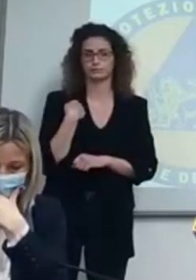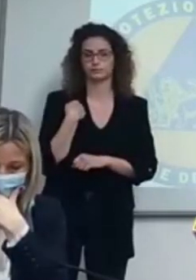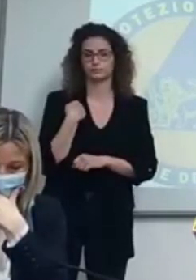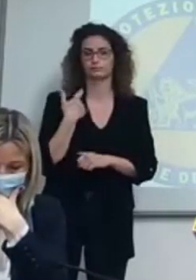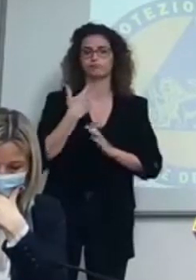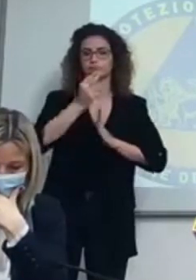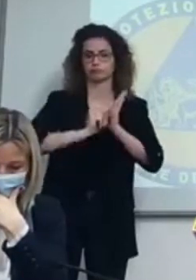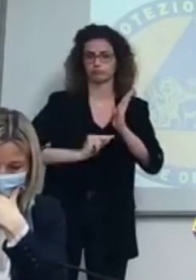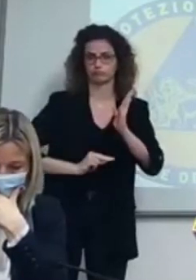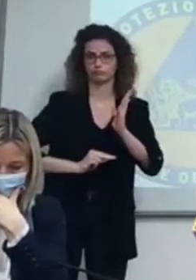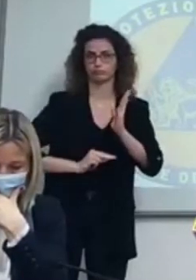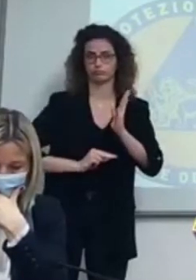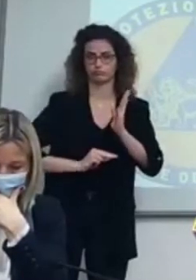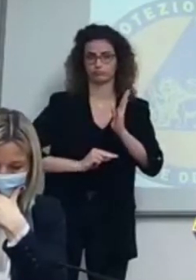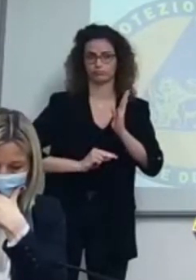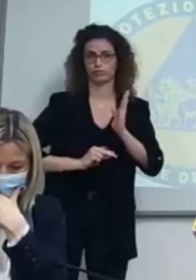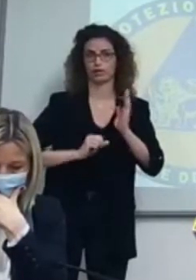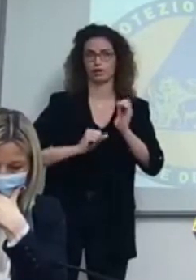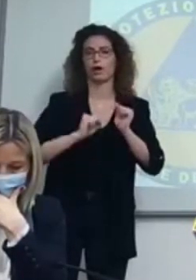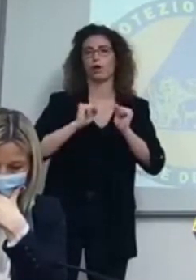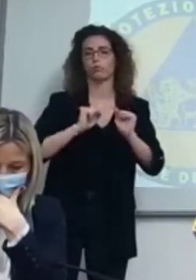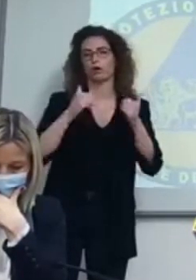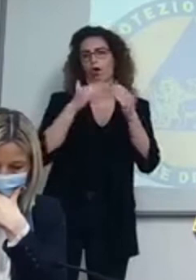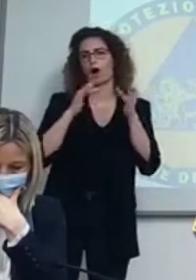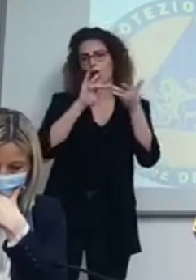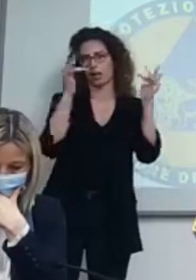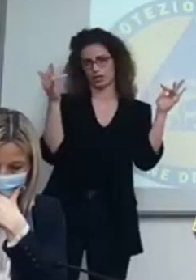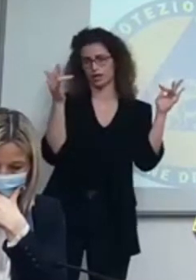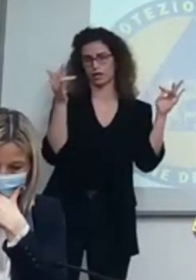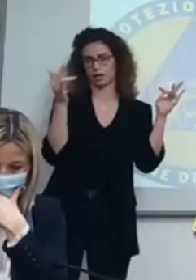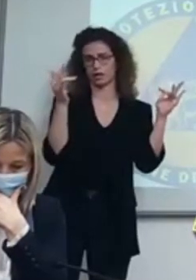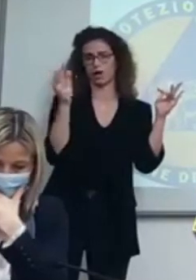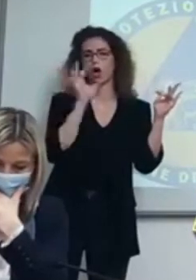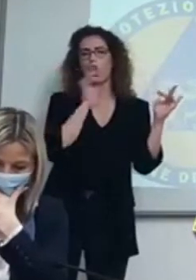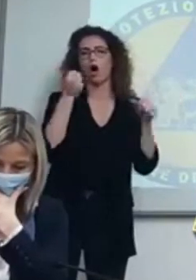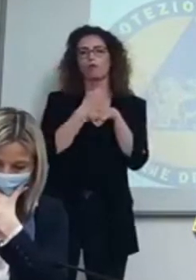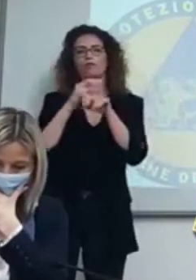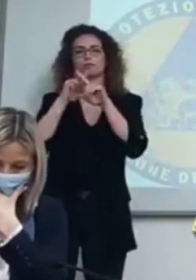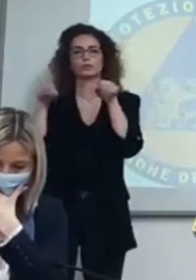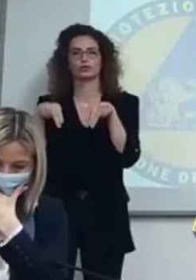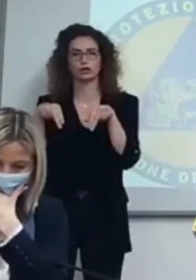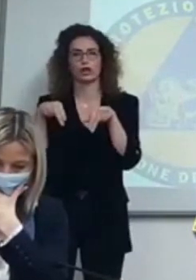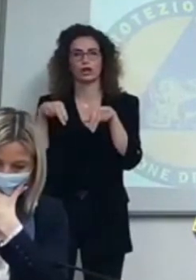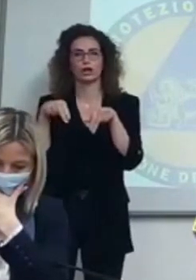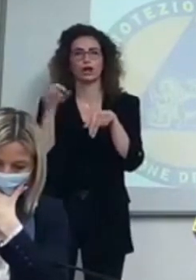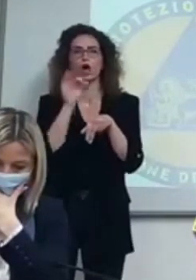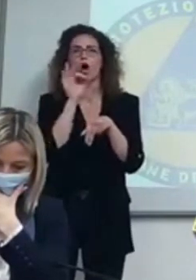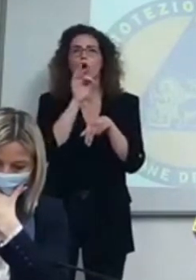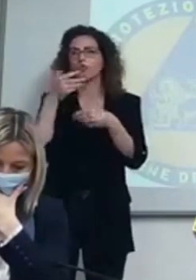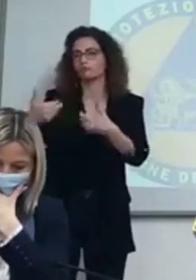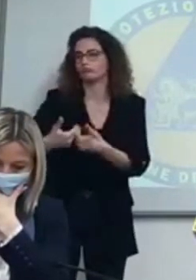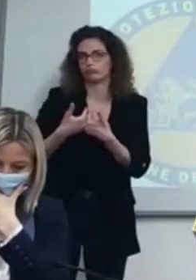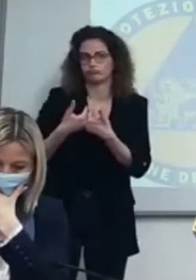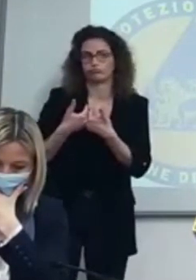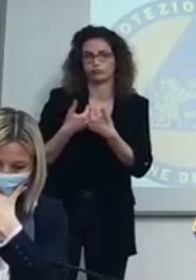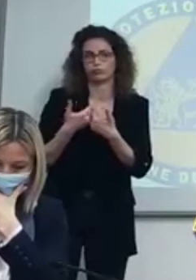le prenotazioni che si possono fare direttamente da casa online, andando in una farmacia o facendosi aiutare da qualcuno.